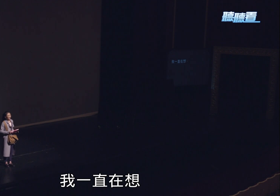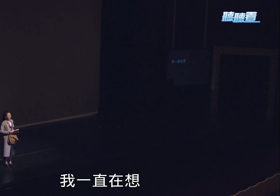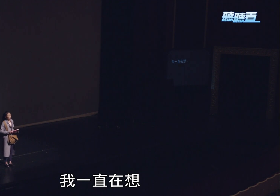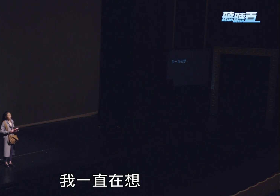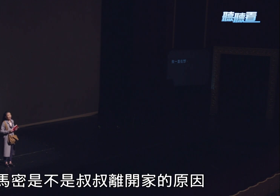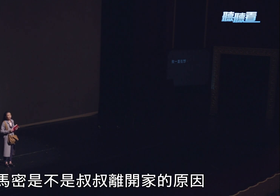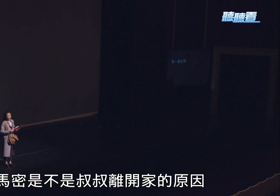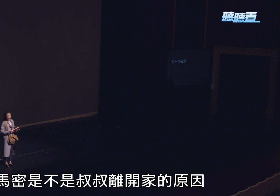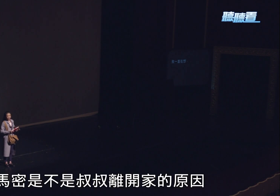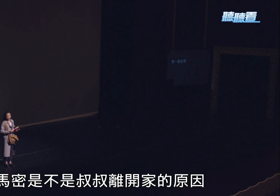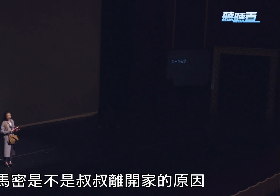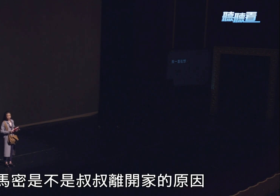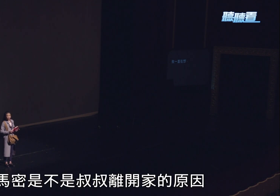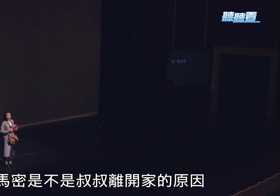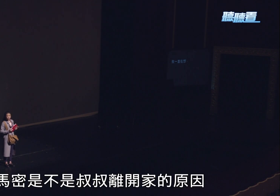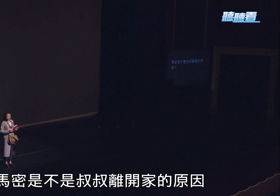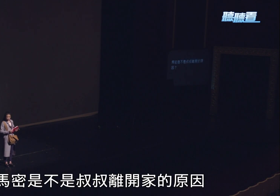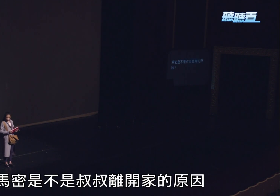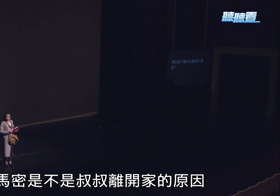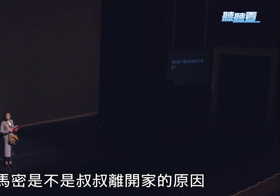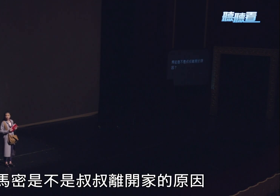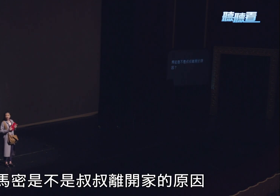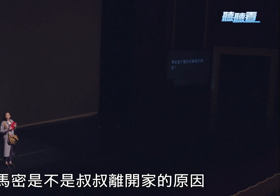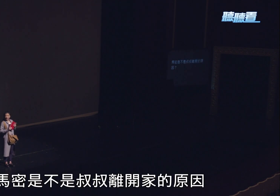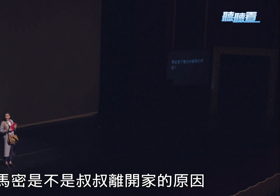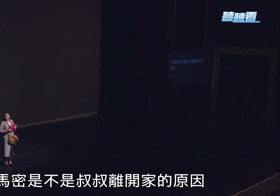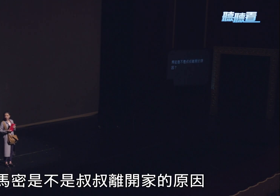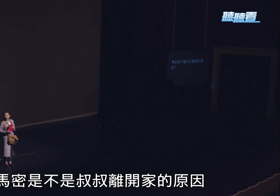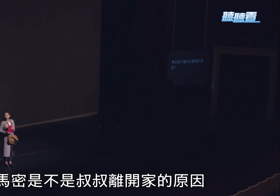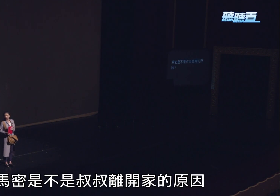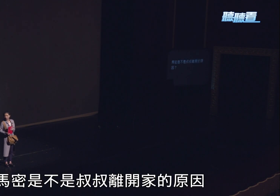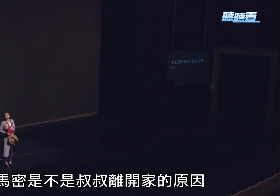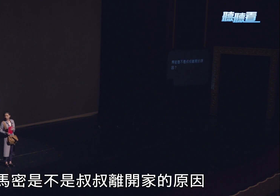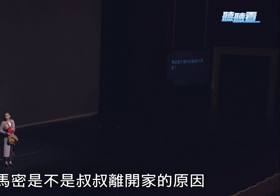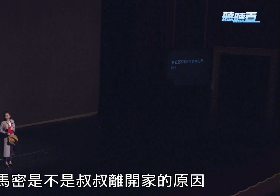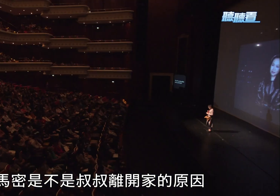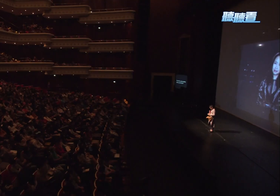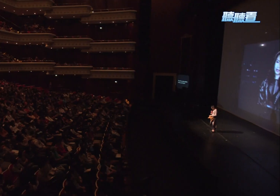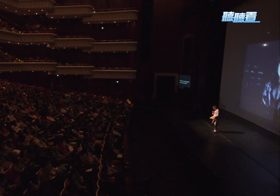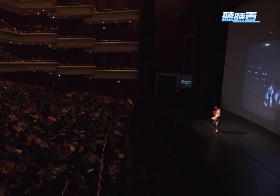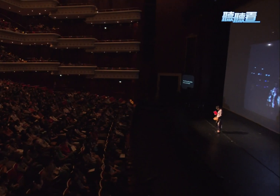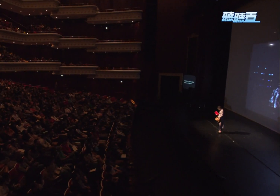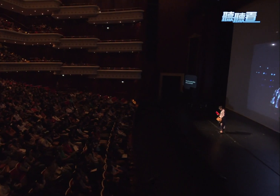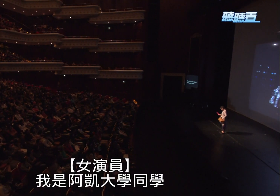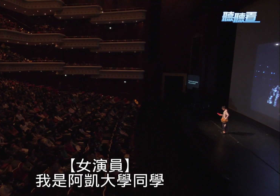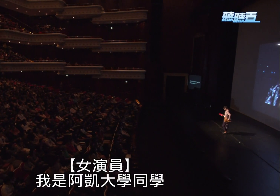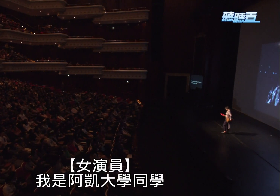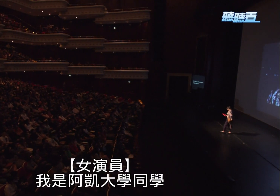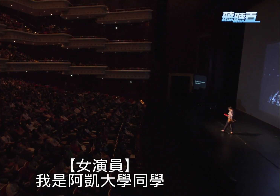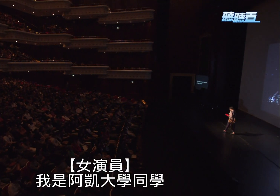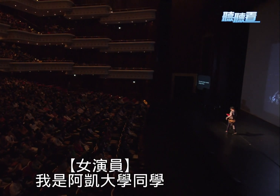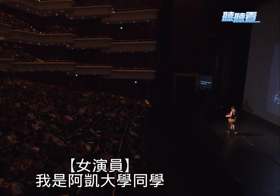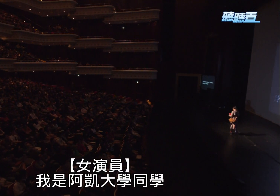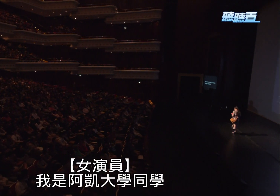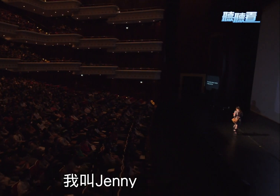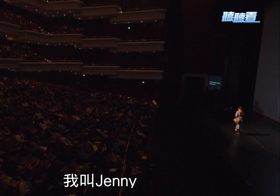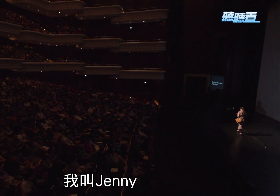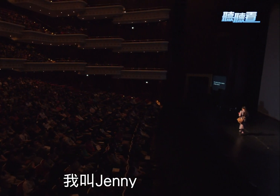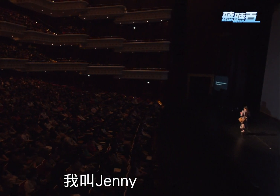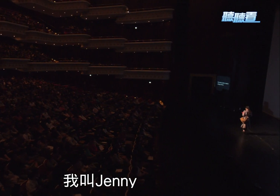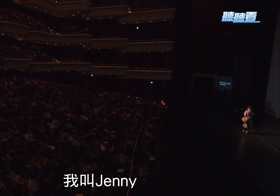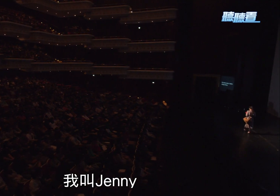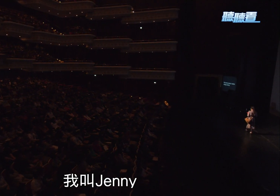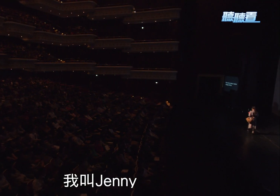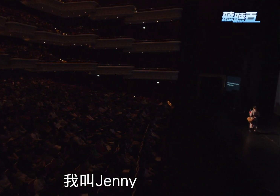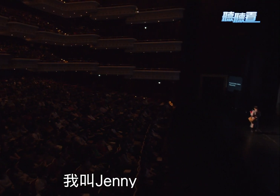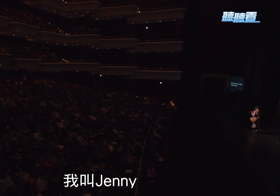想，玛丽是不是叔叔离开家的原因？ 我是安美大学同学，我叫杰